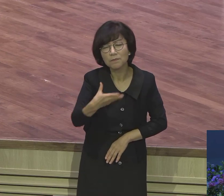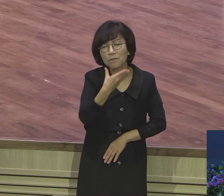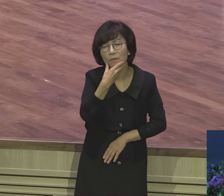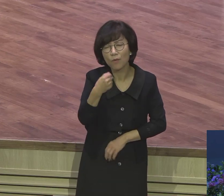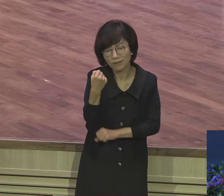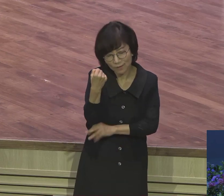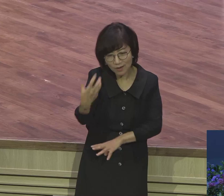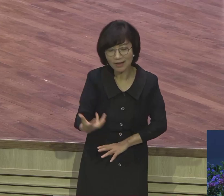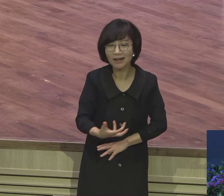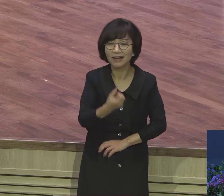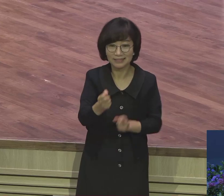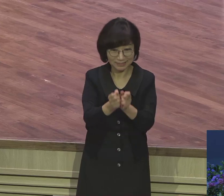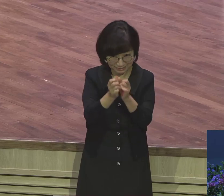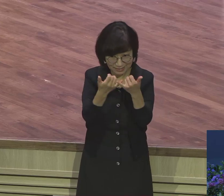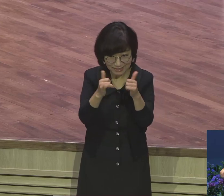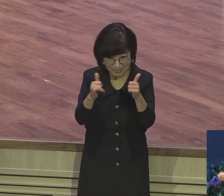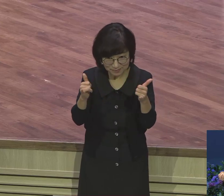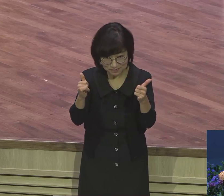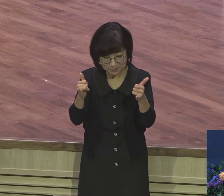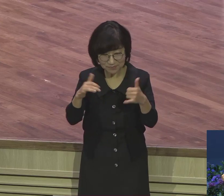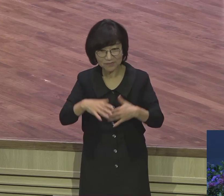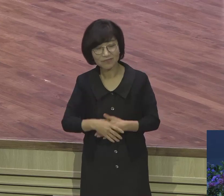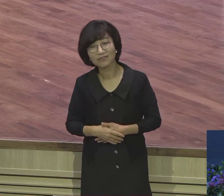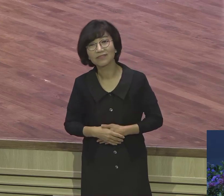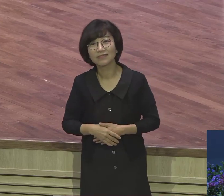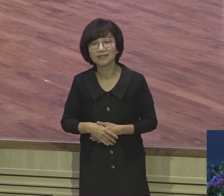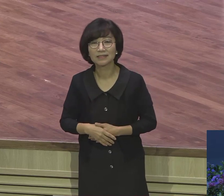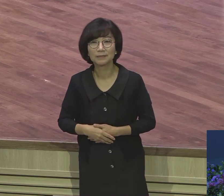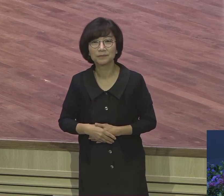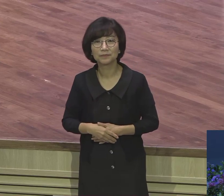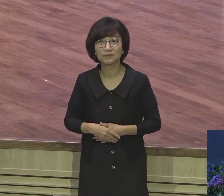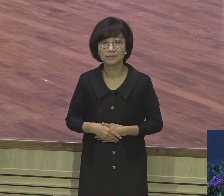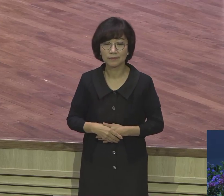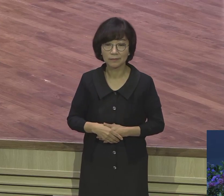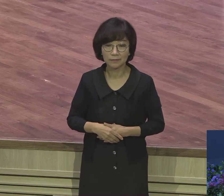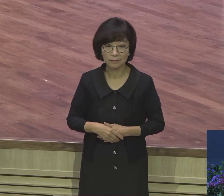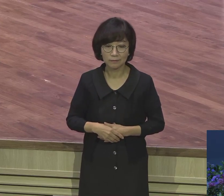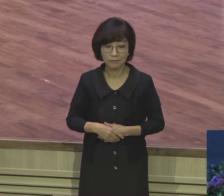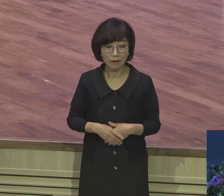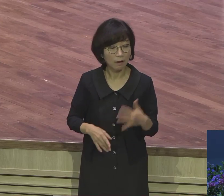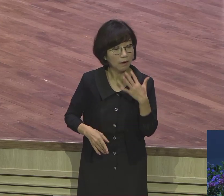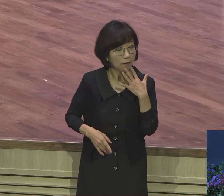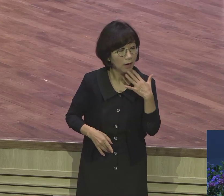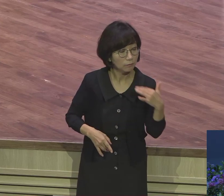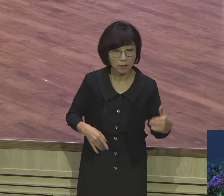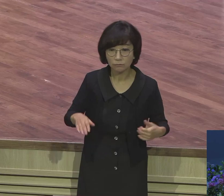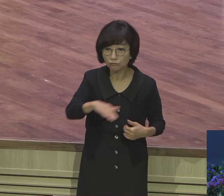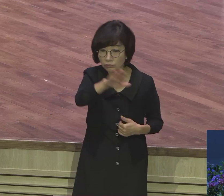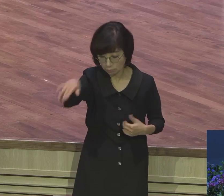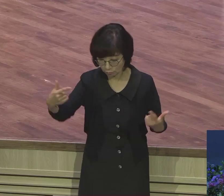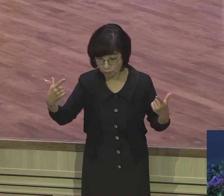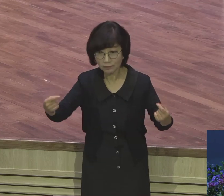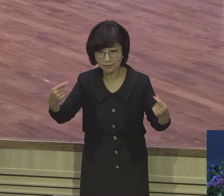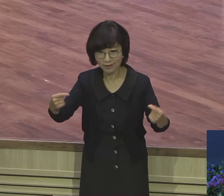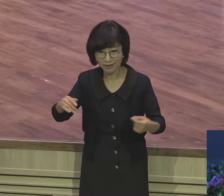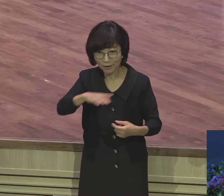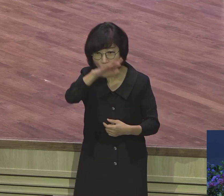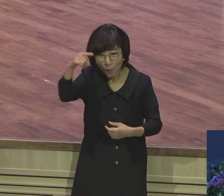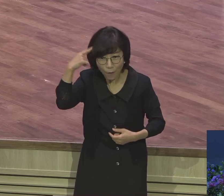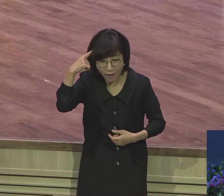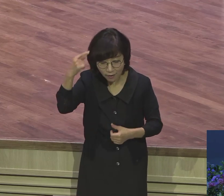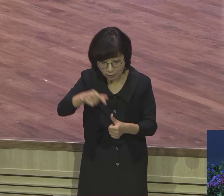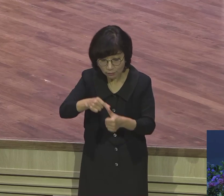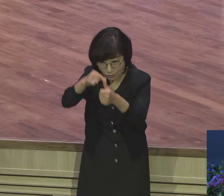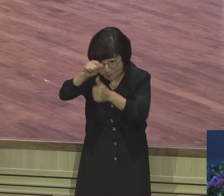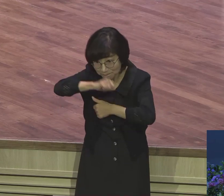근원이라고 있어요. 저의 성경은 복이라 우리가 아브라함이에요. 영적 아브라함에 구원받은 하나님의